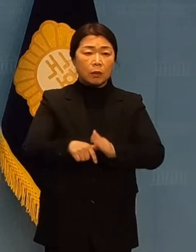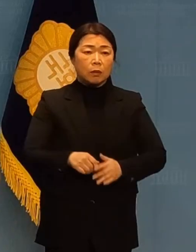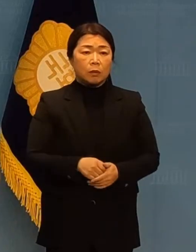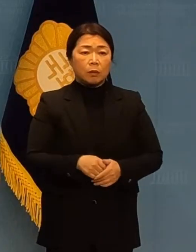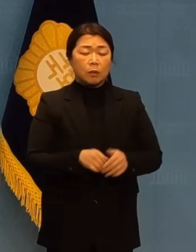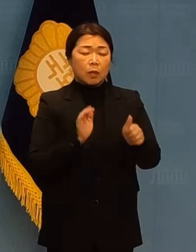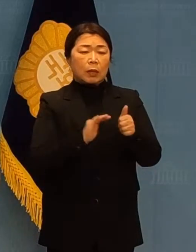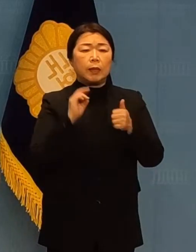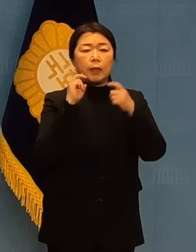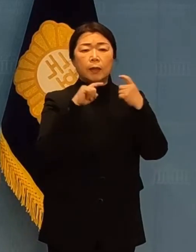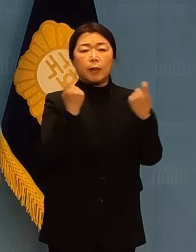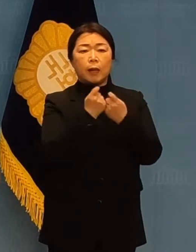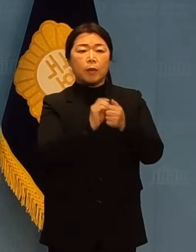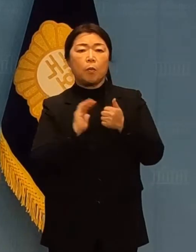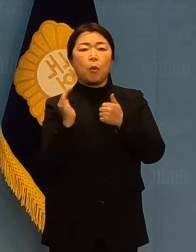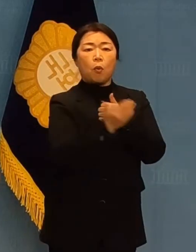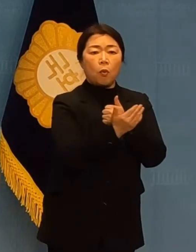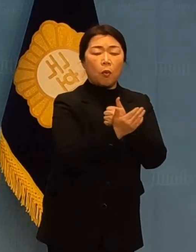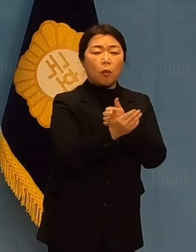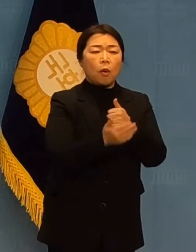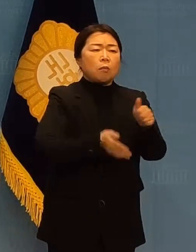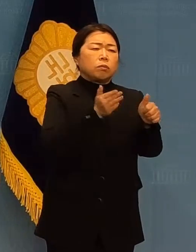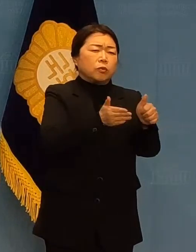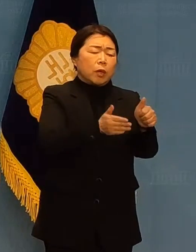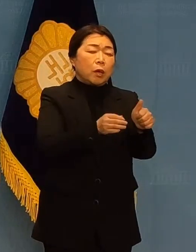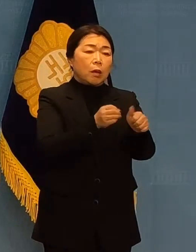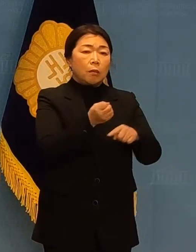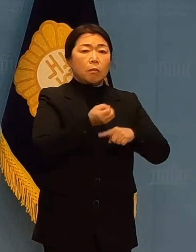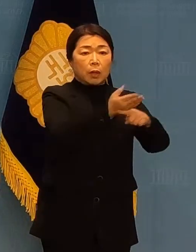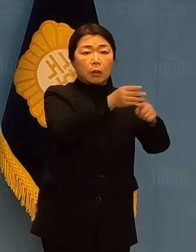신원보호와 경호를 요구할 때 뭐라고 했습니까?